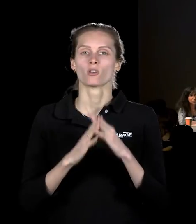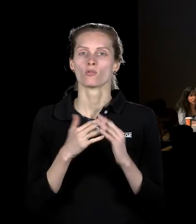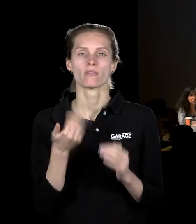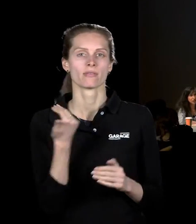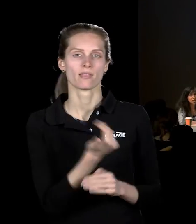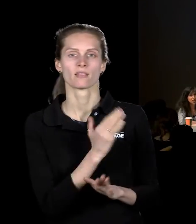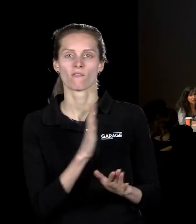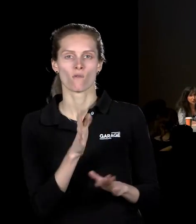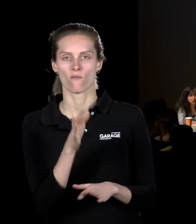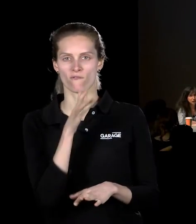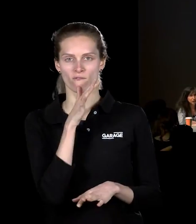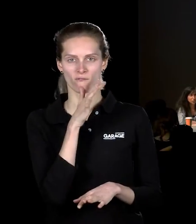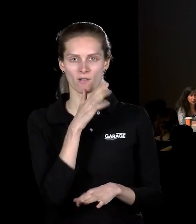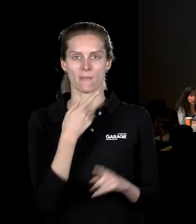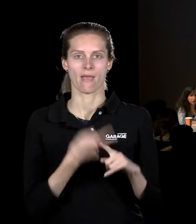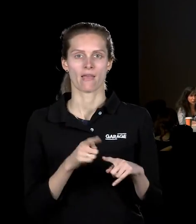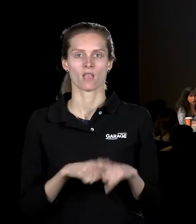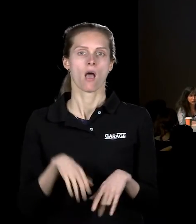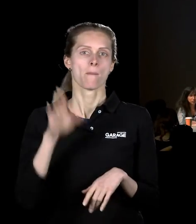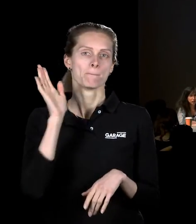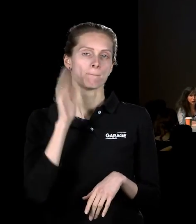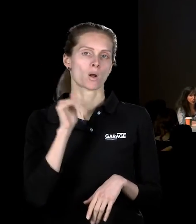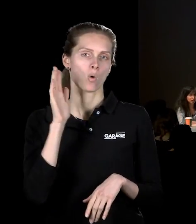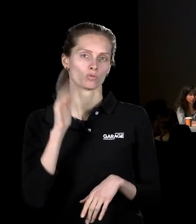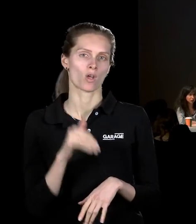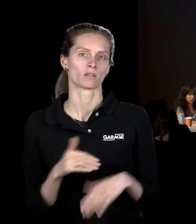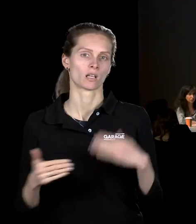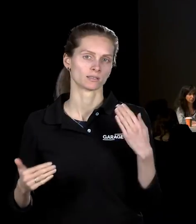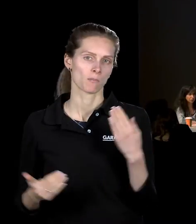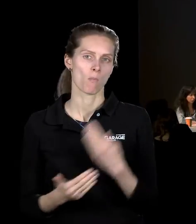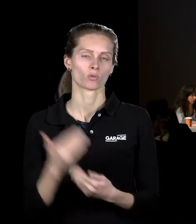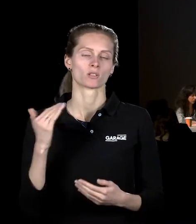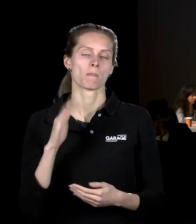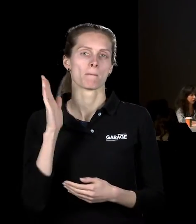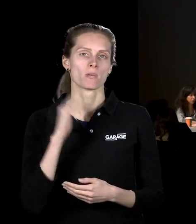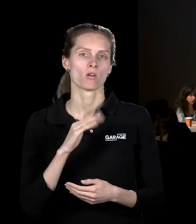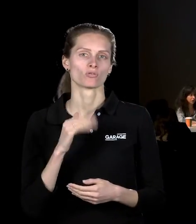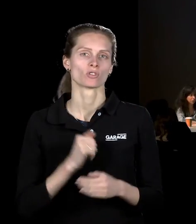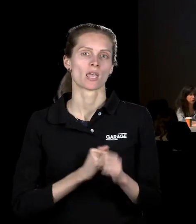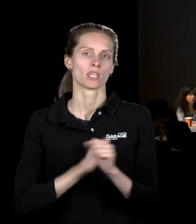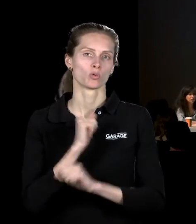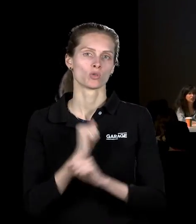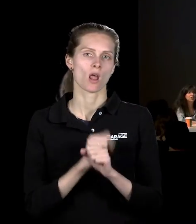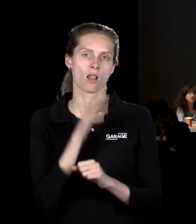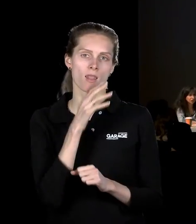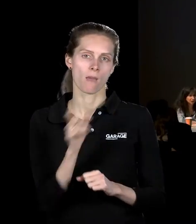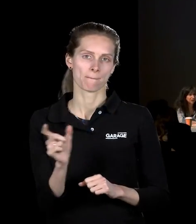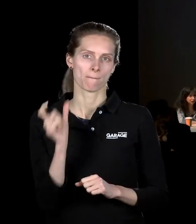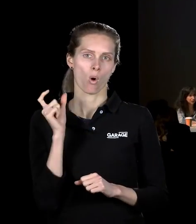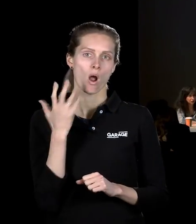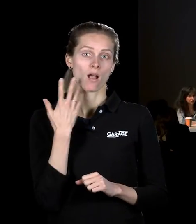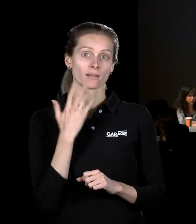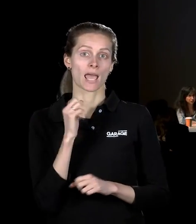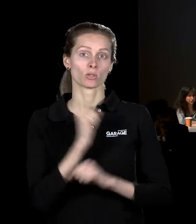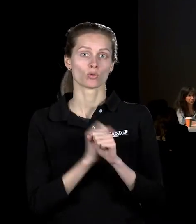гимн современности, это прощание с модернизмом, это прощание с индустриальной эпохой в тот момент, когда эта индустриальная эпоха